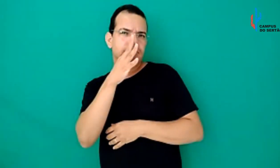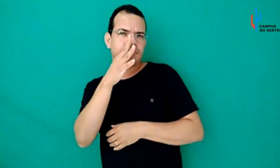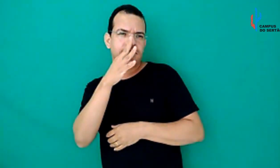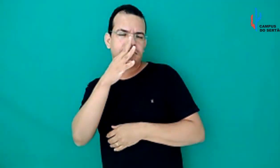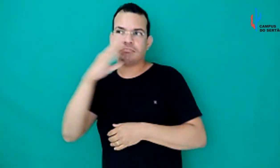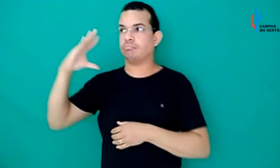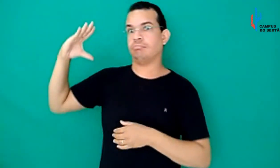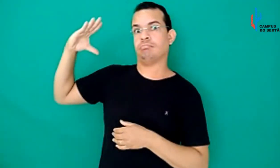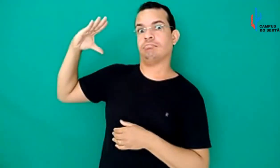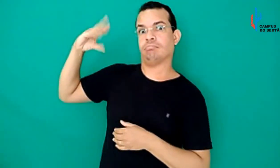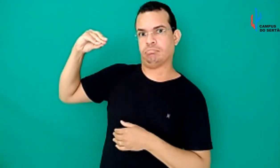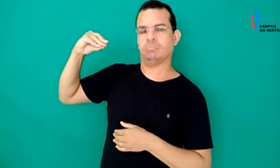ou apresentações.